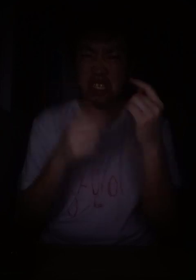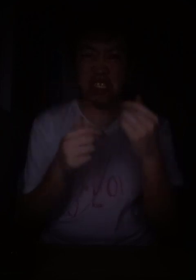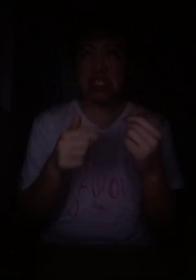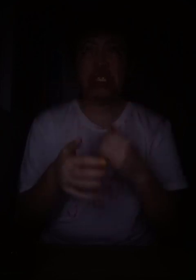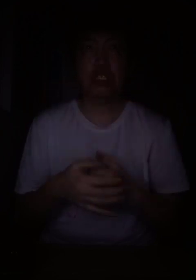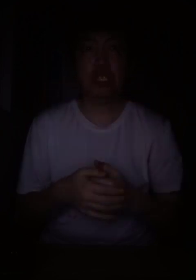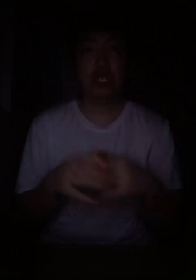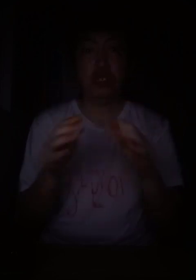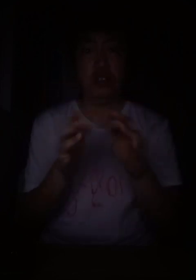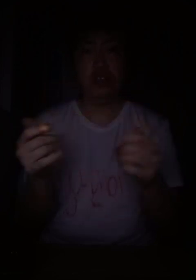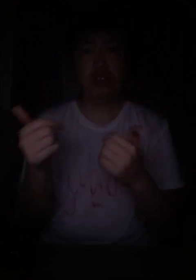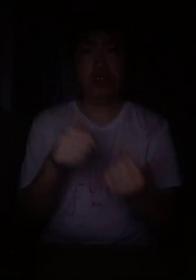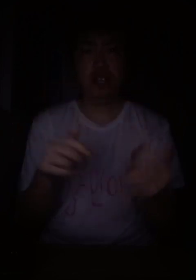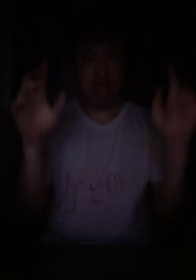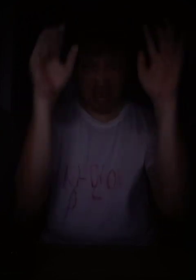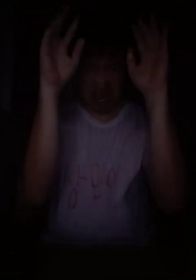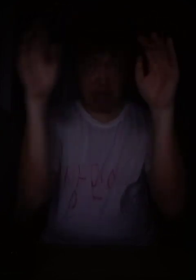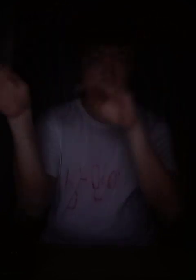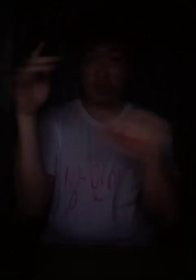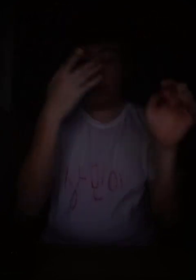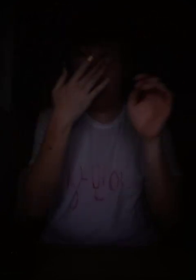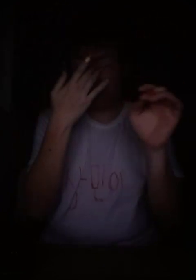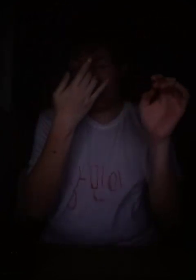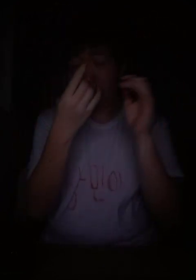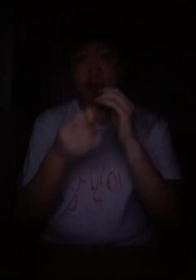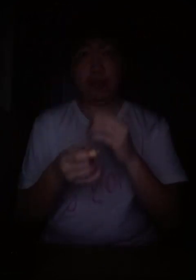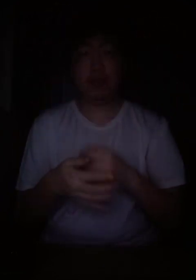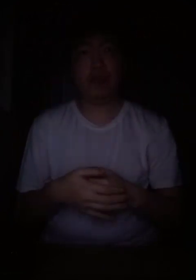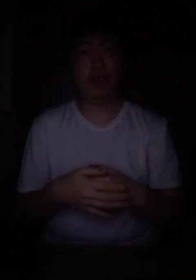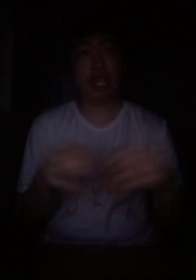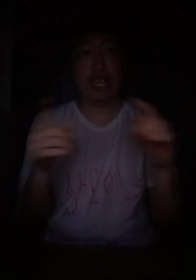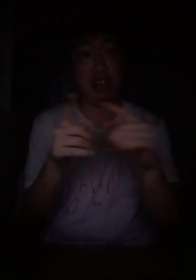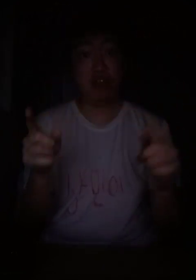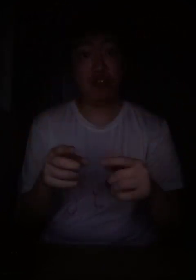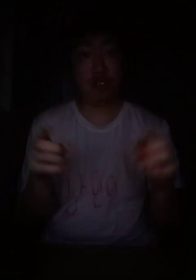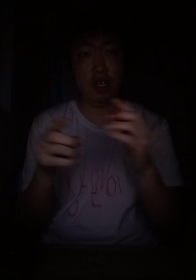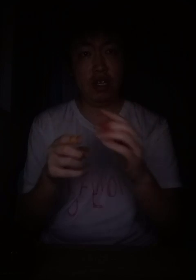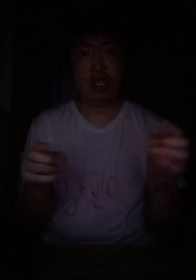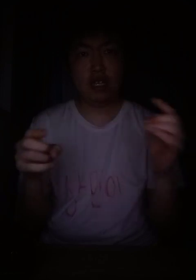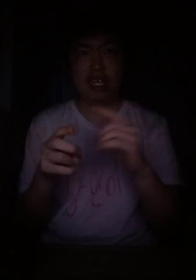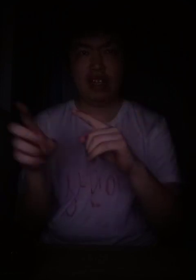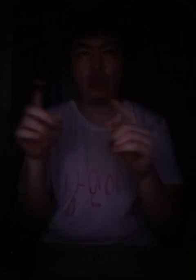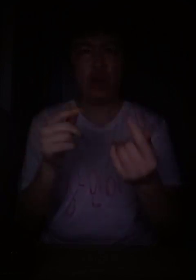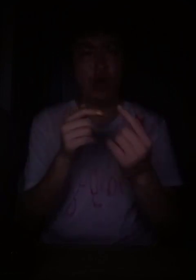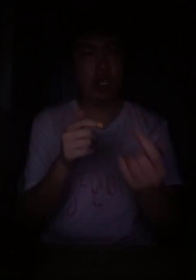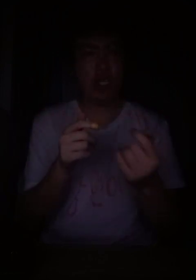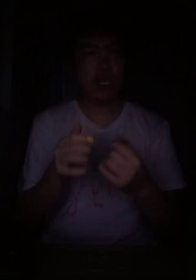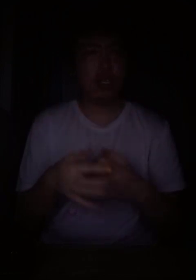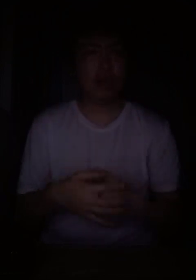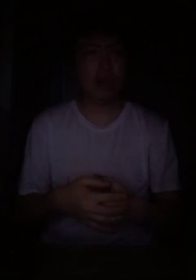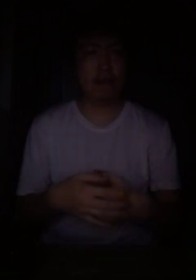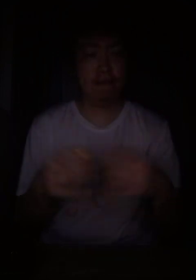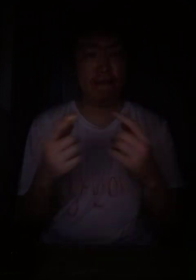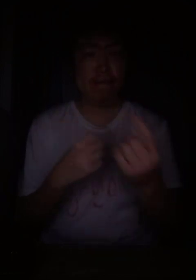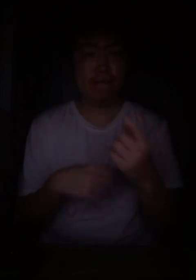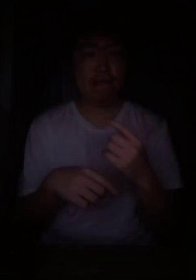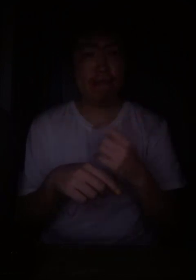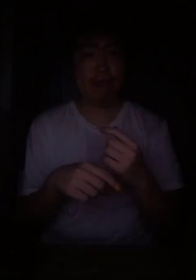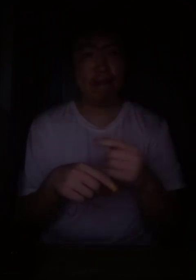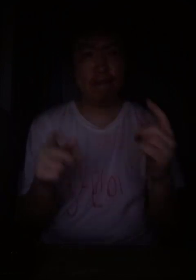바닥에 든 숨진 개들이 널브러져 있습니다. 한쪽 구석에 보이는 건 쇠꼬챙이. 근데 전기 쇠꼬챙이도 이걸로 개를